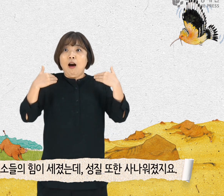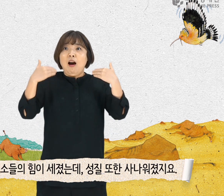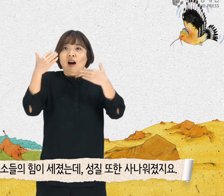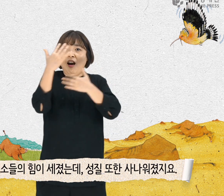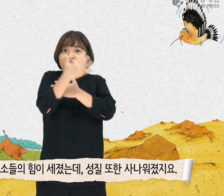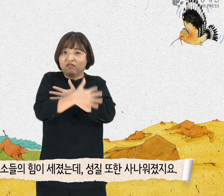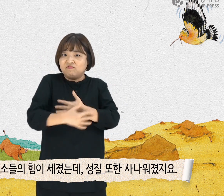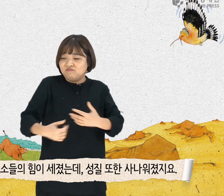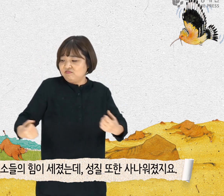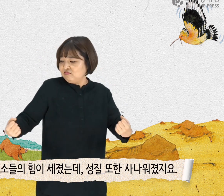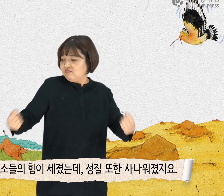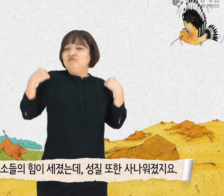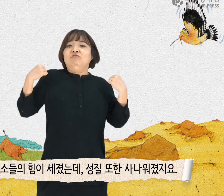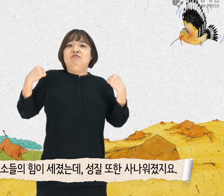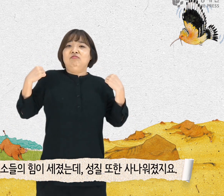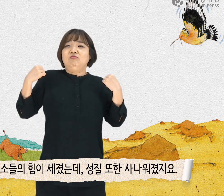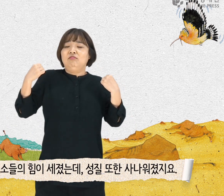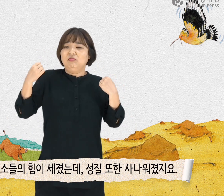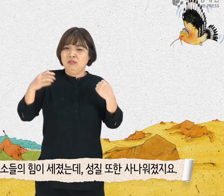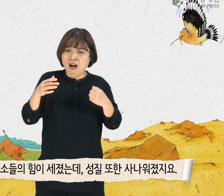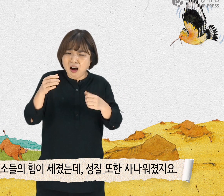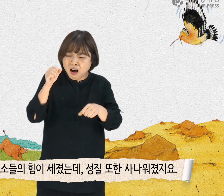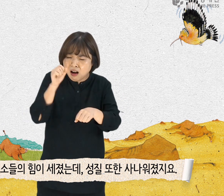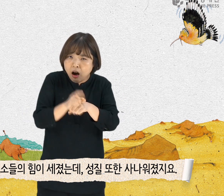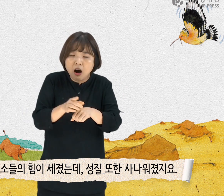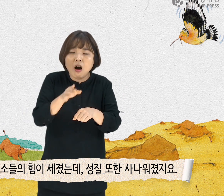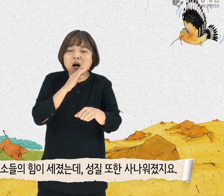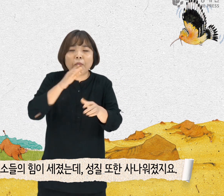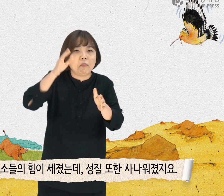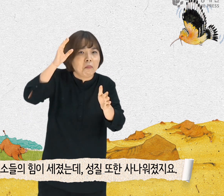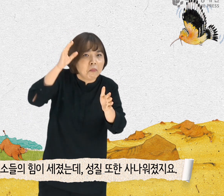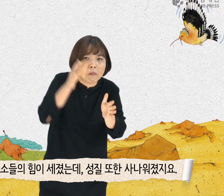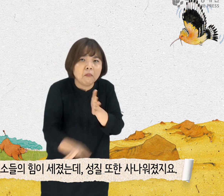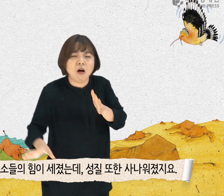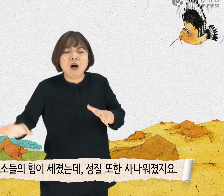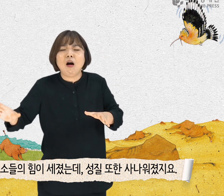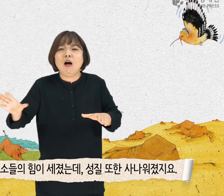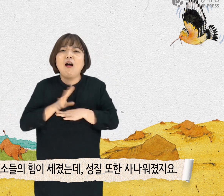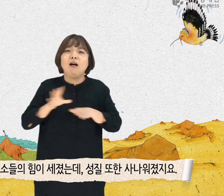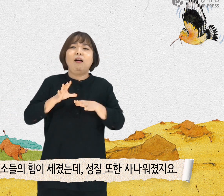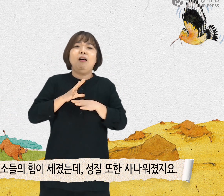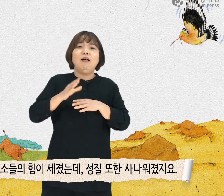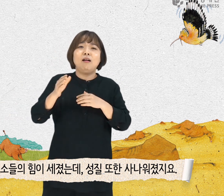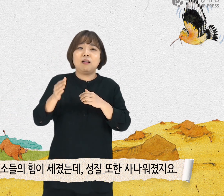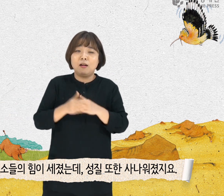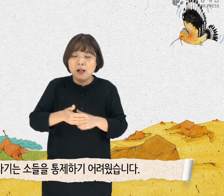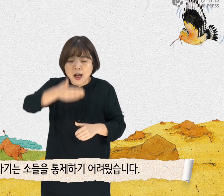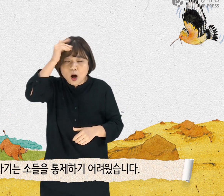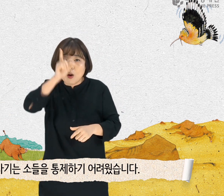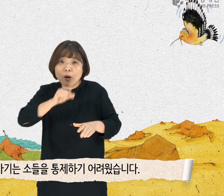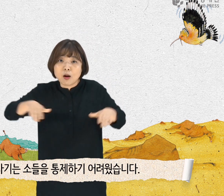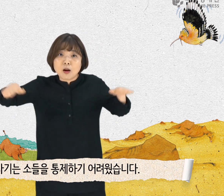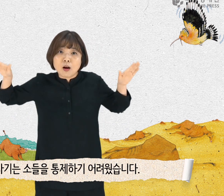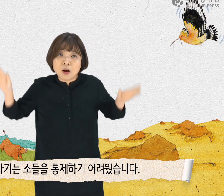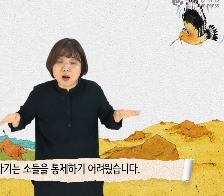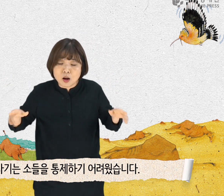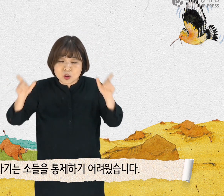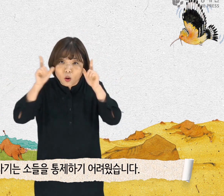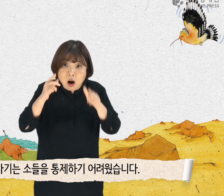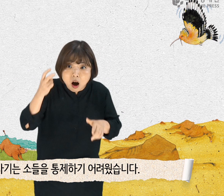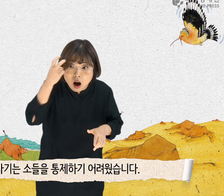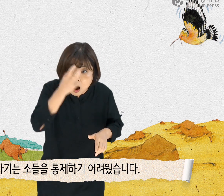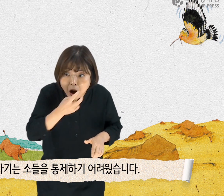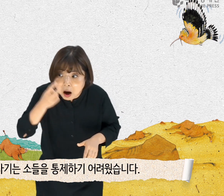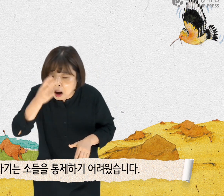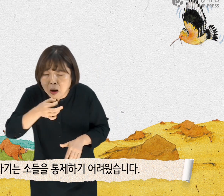그래서 잘 자란 소 들에 힘이 쎄 잤는데 성질 또한 사나워 졌지요 해오라기 는